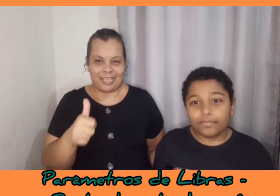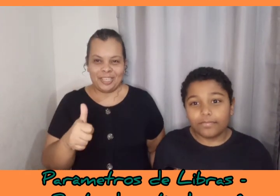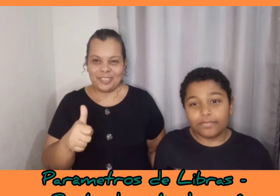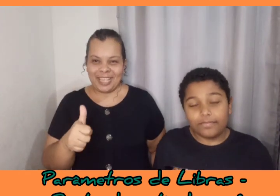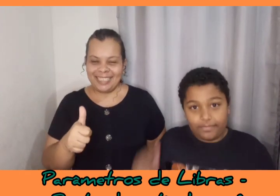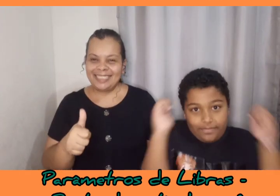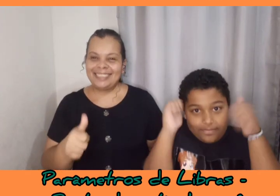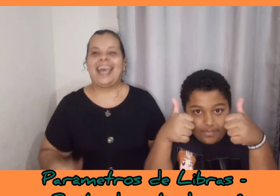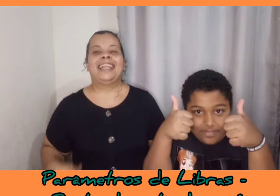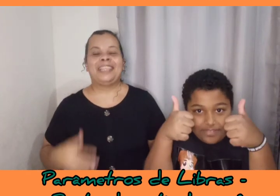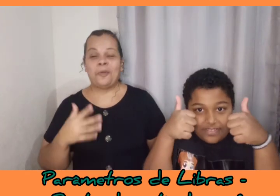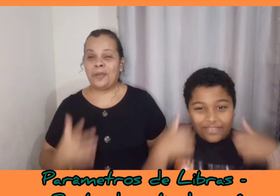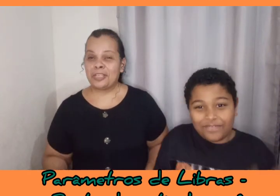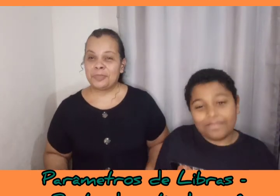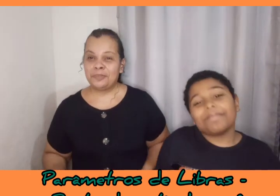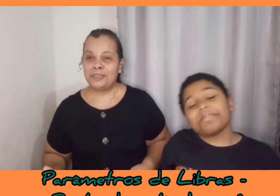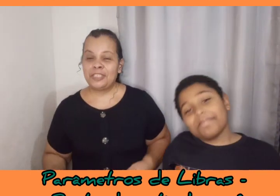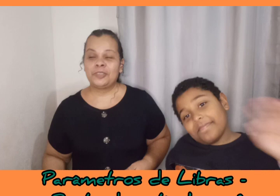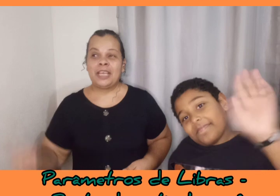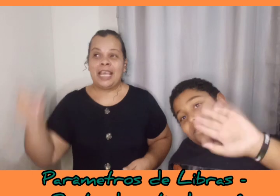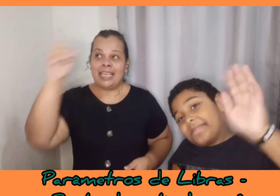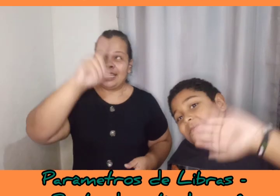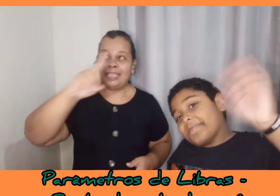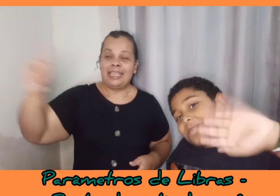Certinho, gente? Até o próximo vídeo. Que